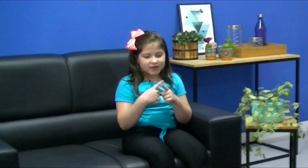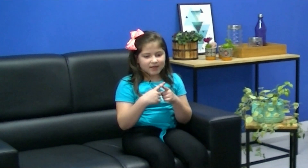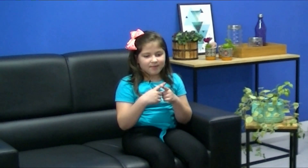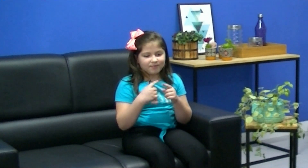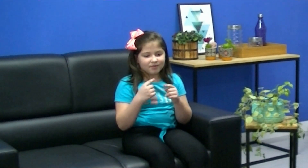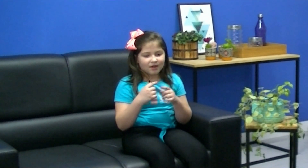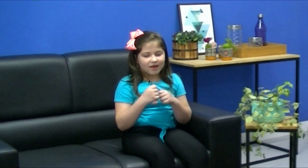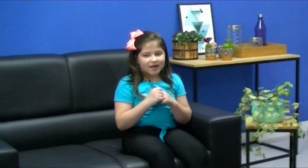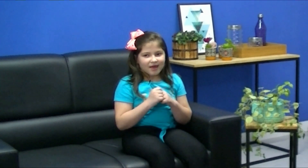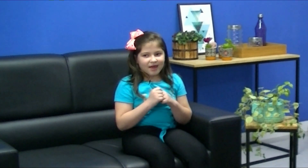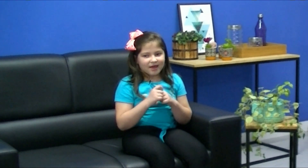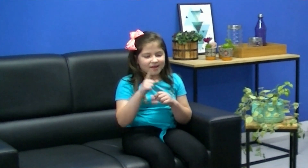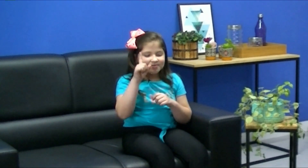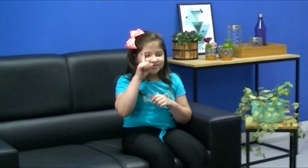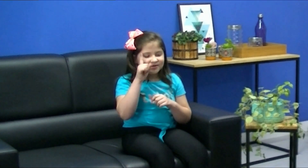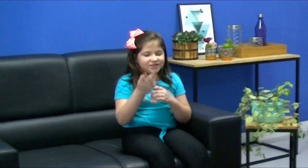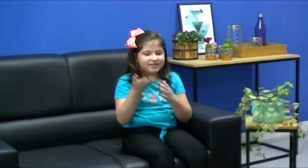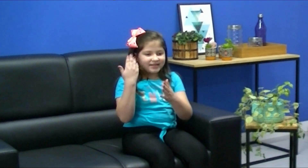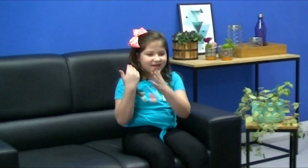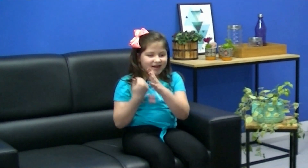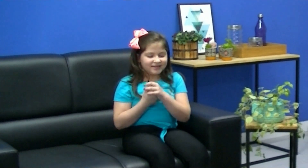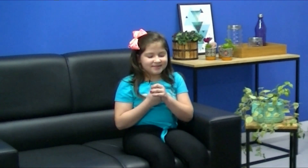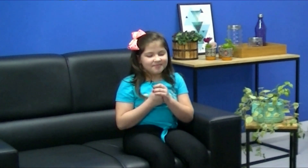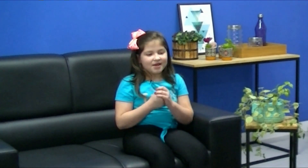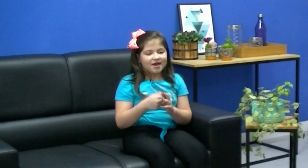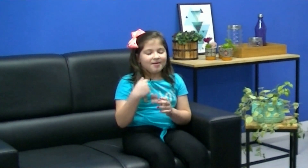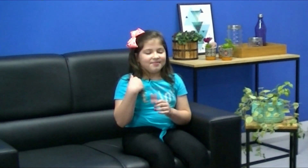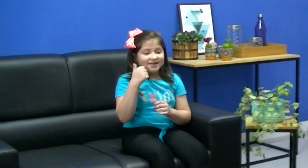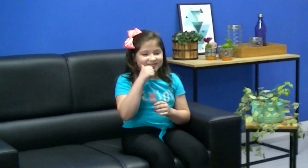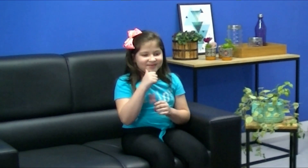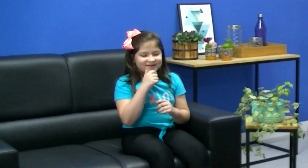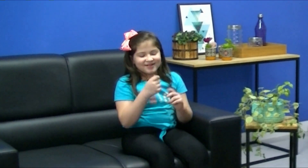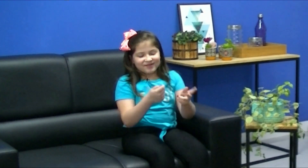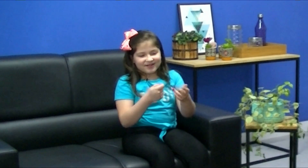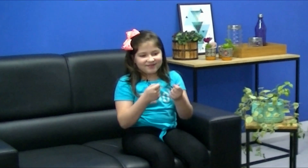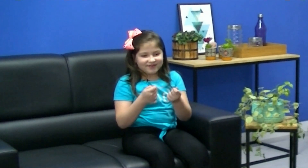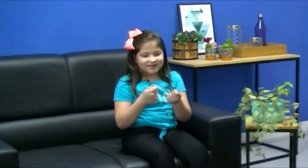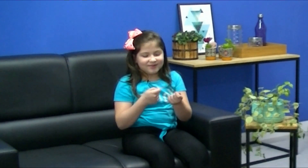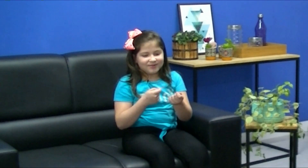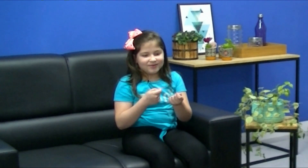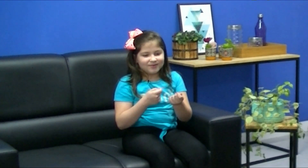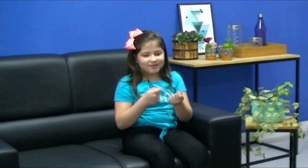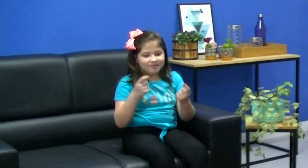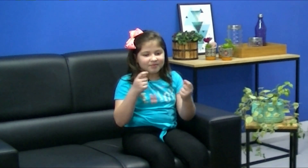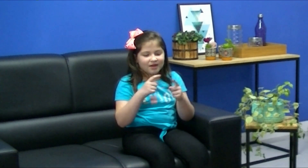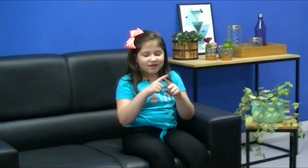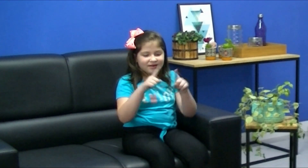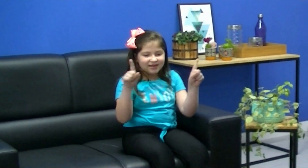porque uns dias atrás, minha mãe estava lavando